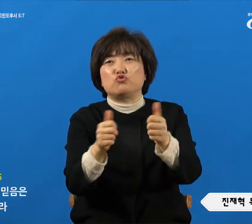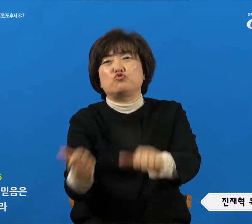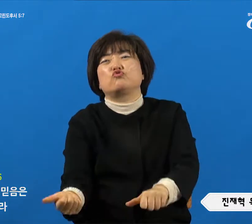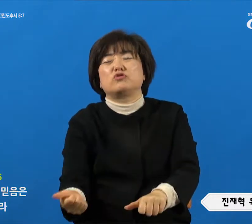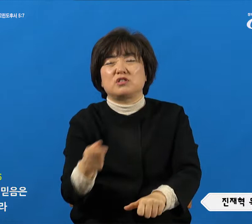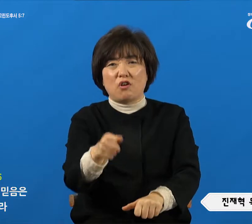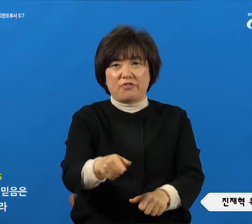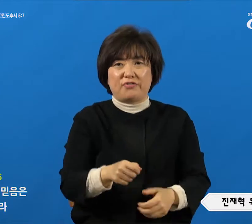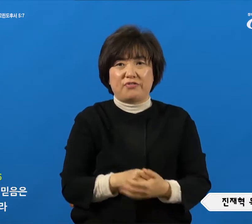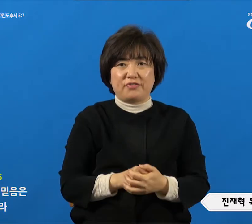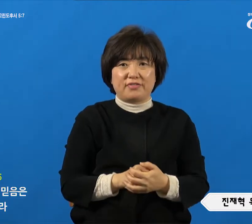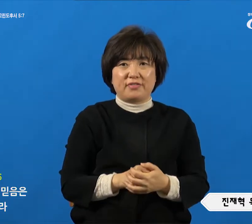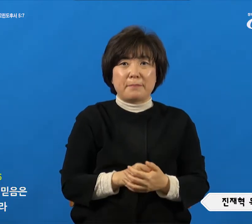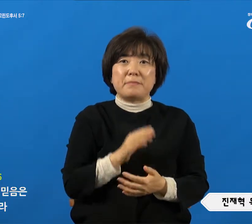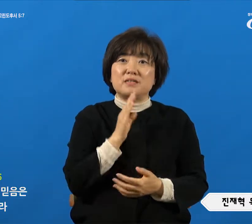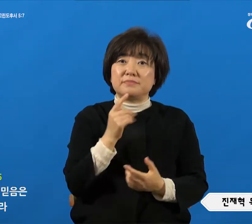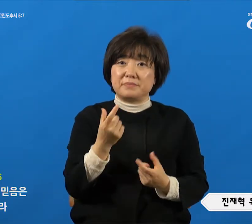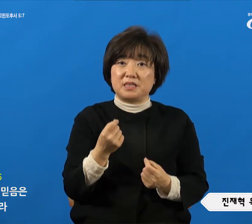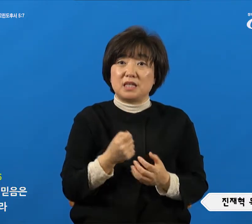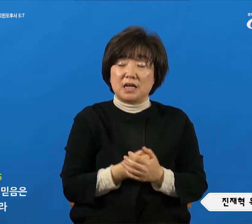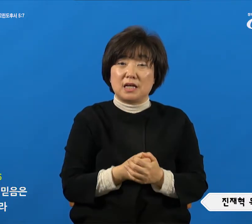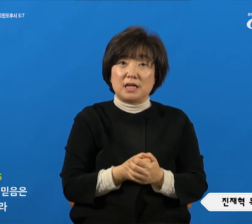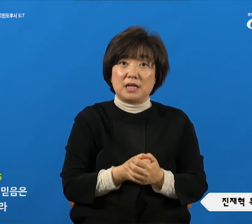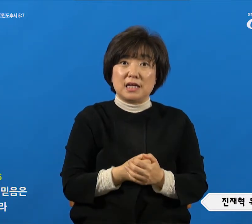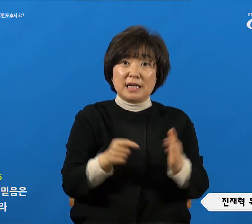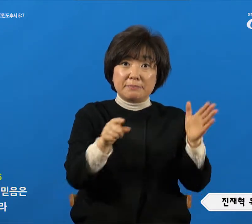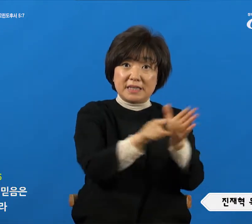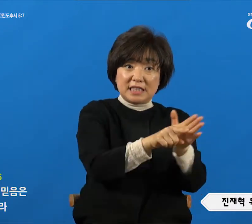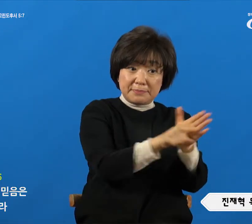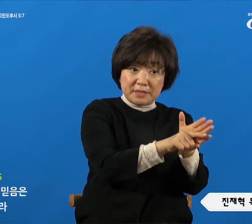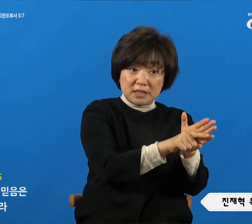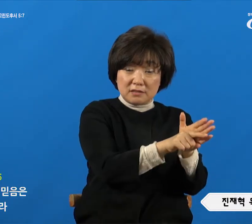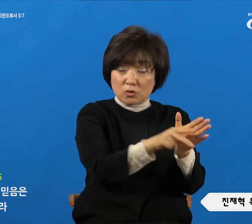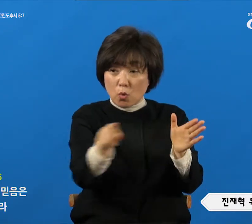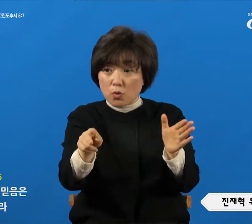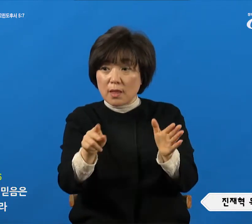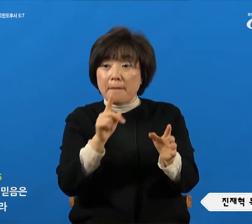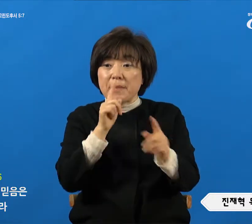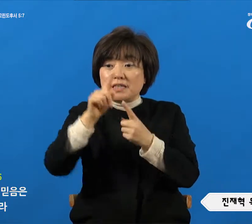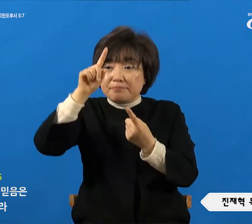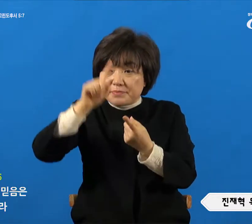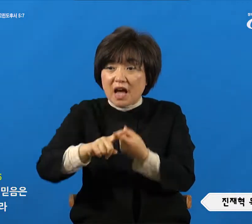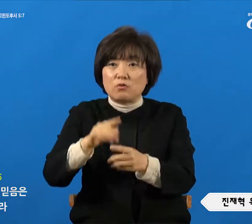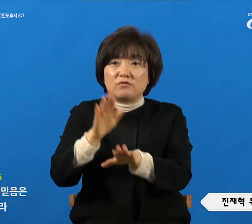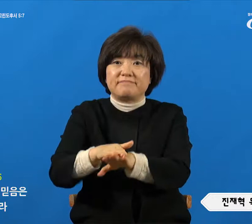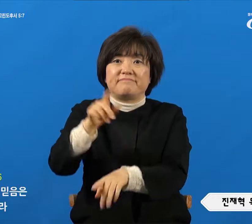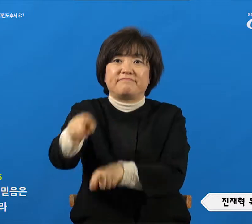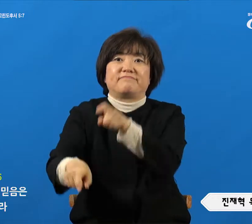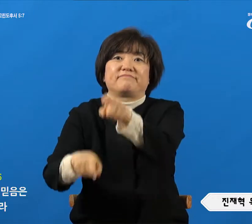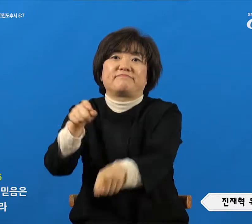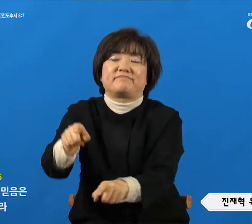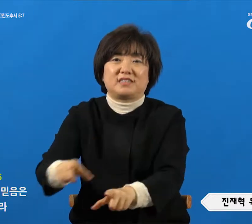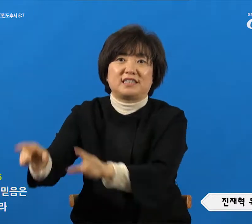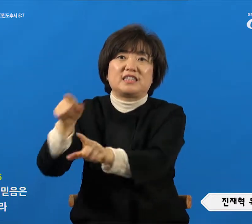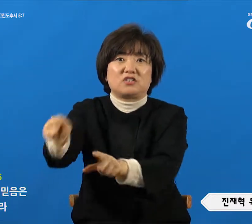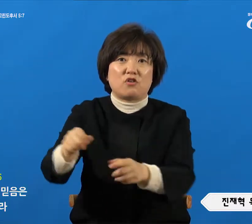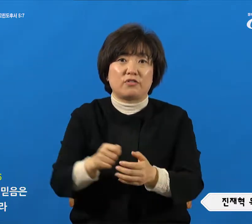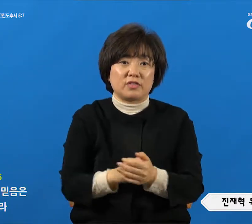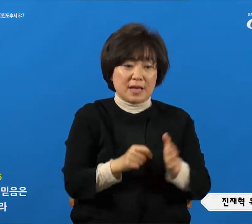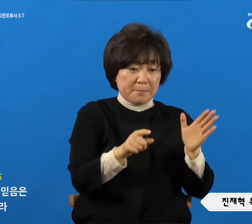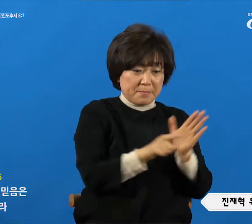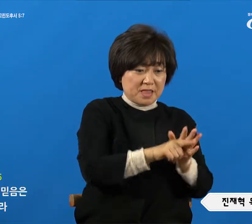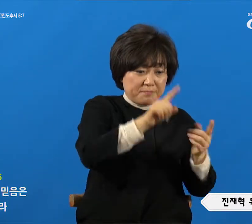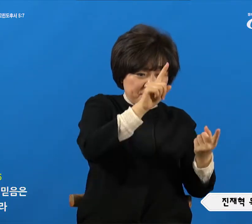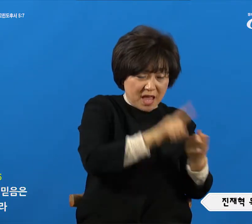죽은 것이라. 그렇습니다. 믿음은 말씀대로 사는 것입니다.